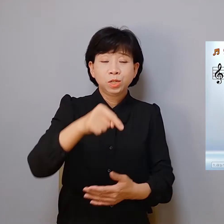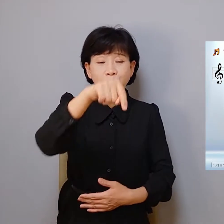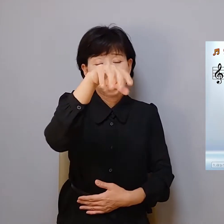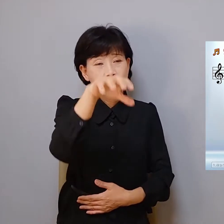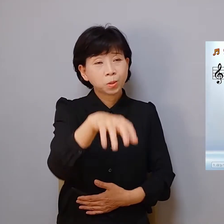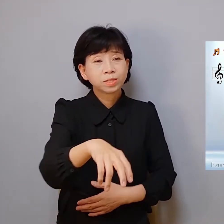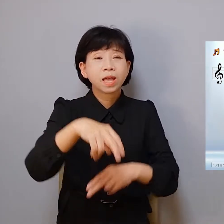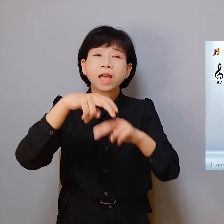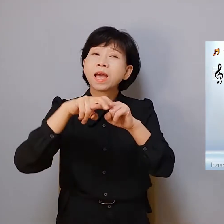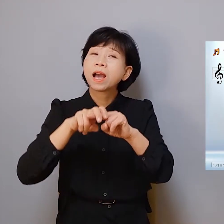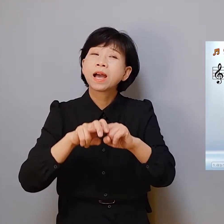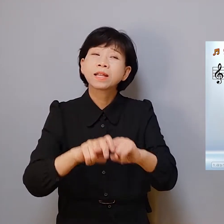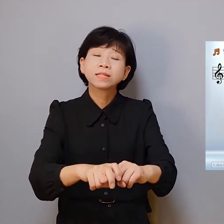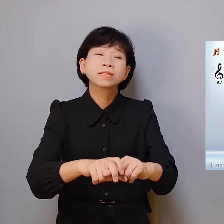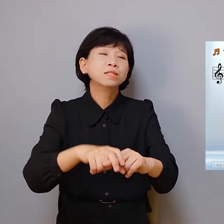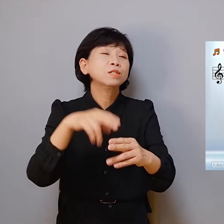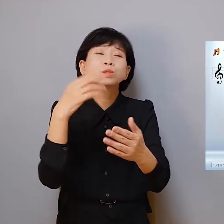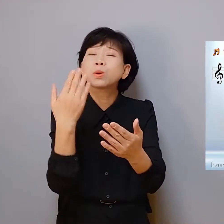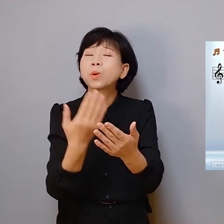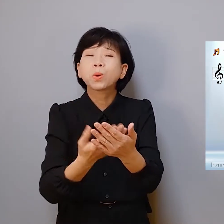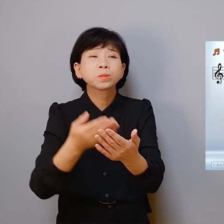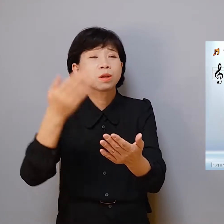오셔서 이곳에